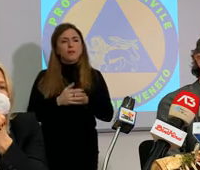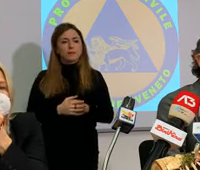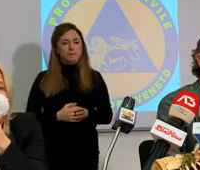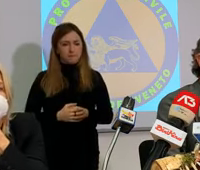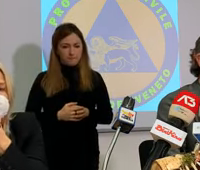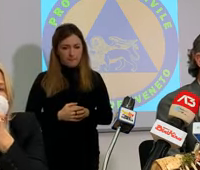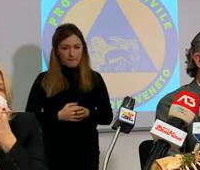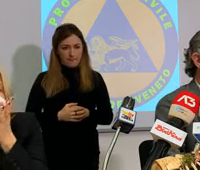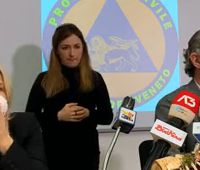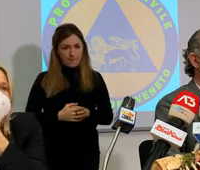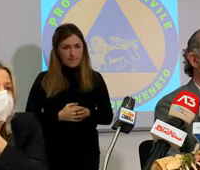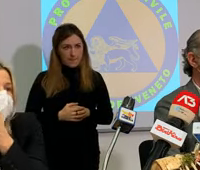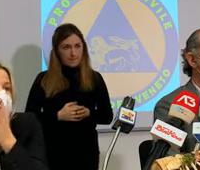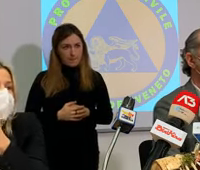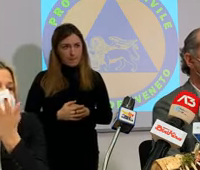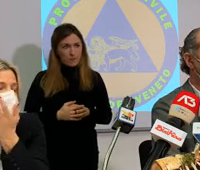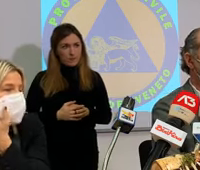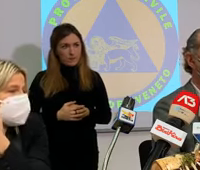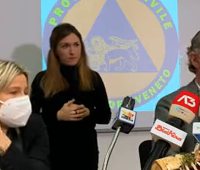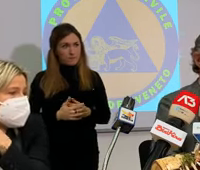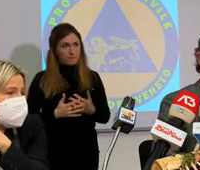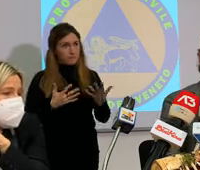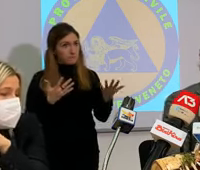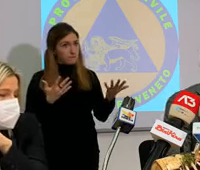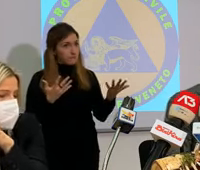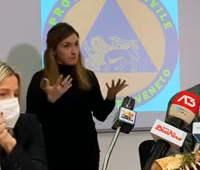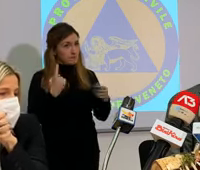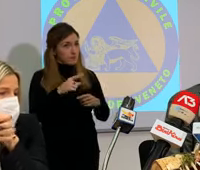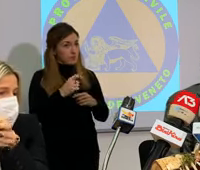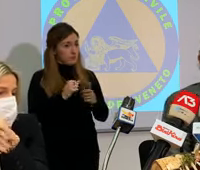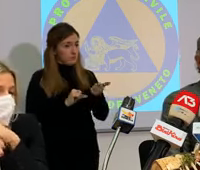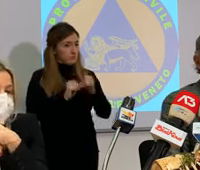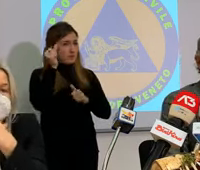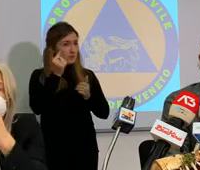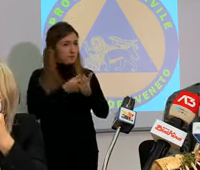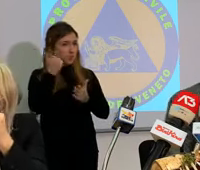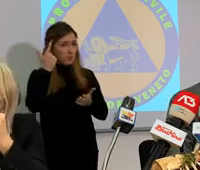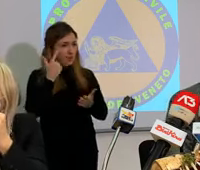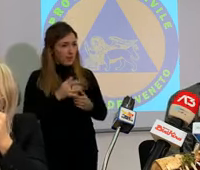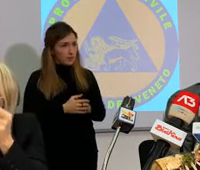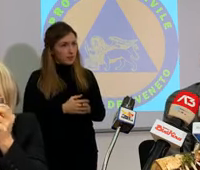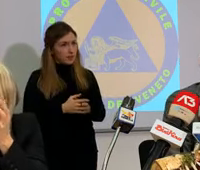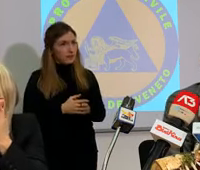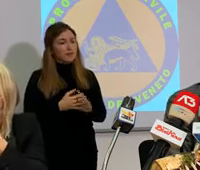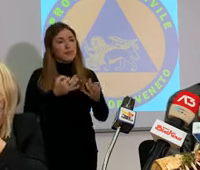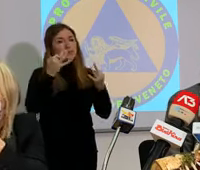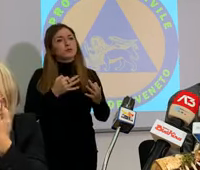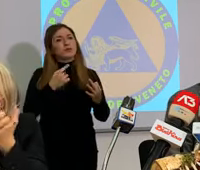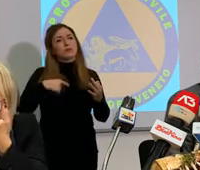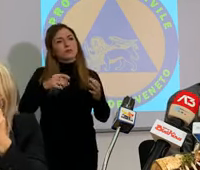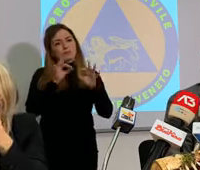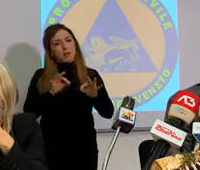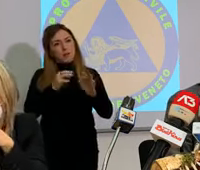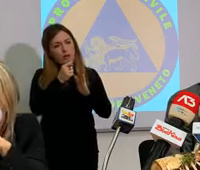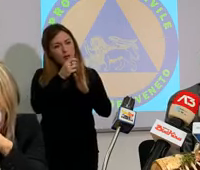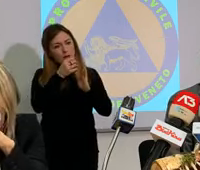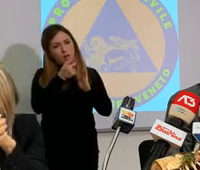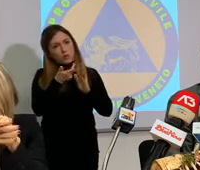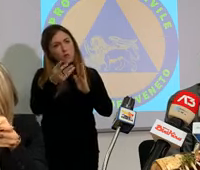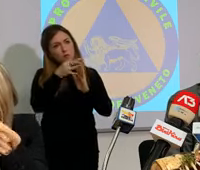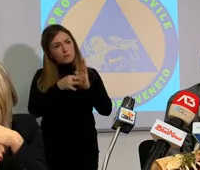prerogativa personale la decisione della cina di fatto sia rate che poi c'è un tema faremo dei bollettini nei quali ci sarà scritto